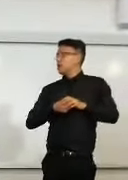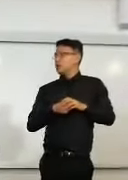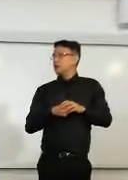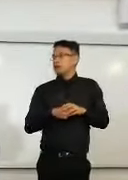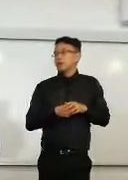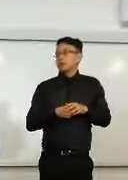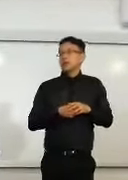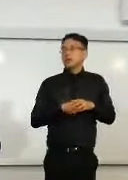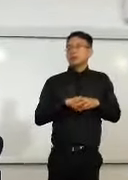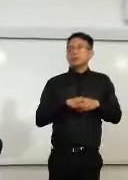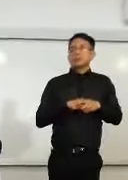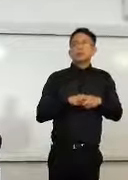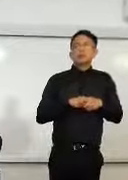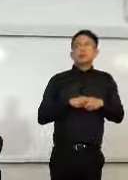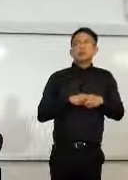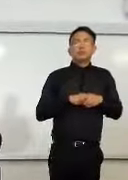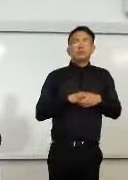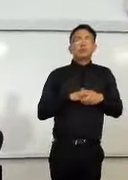país.